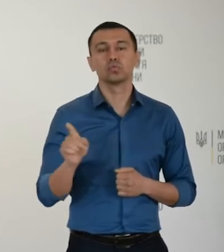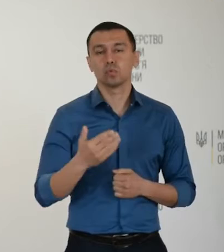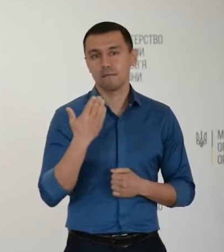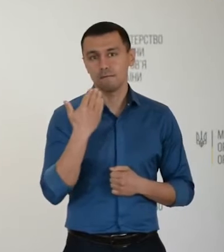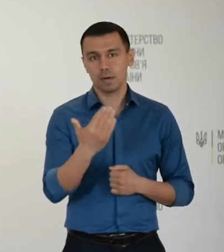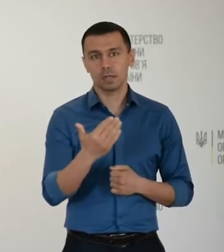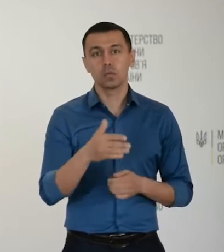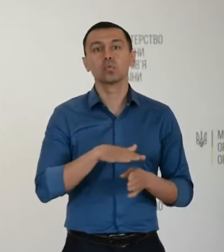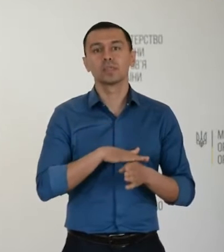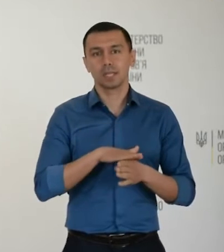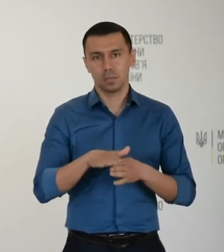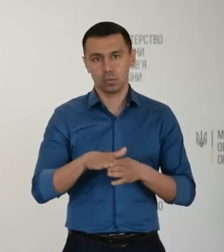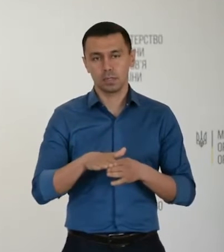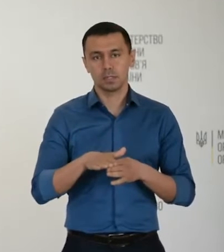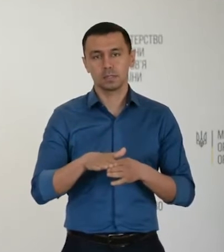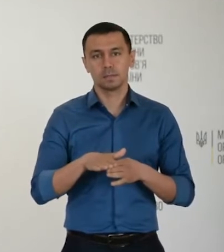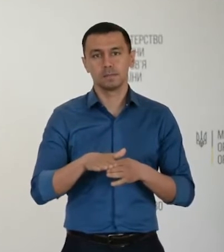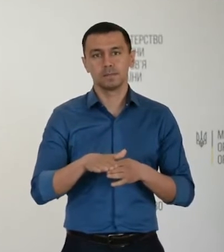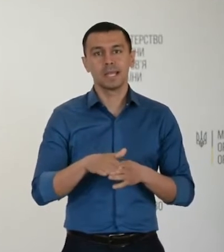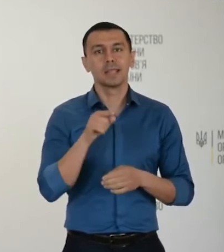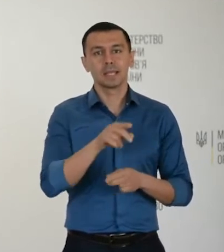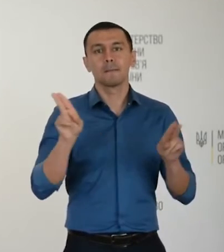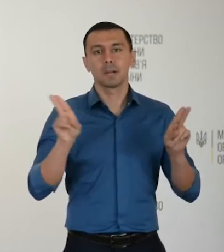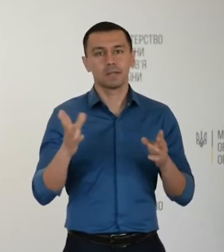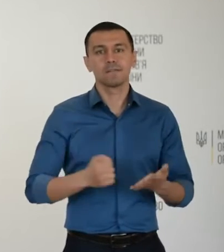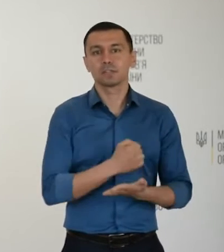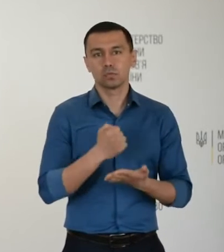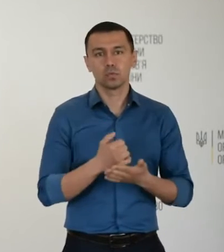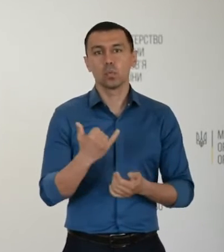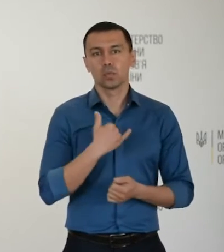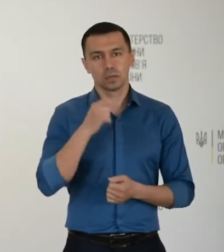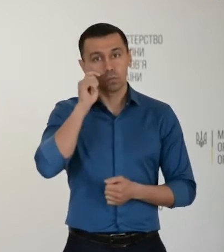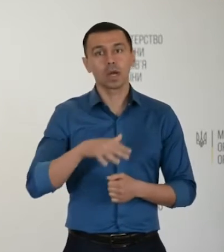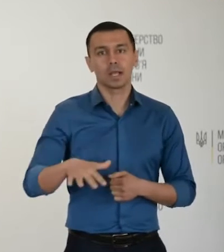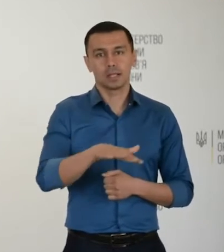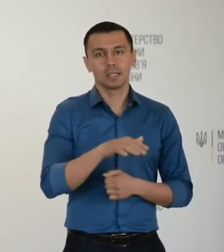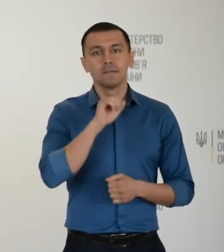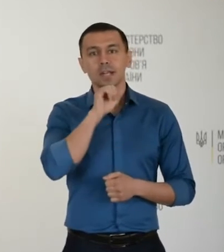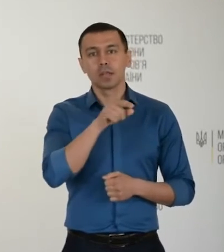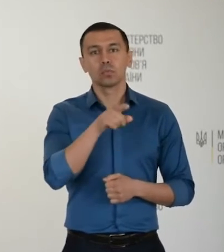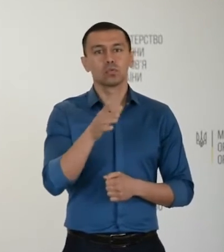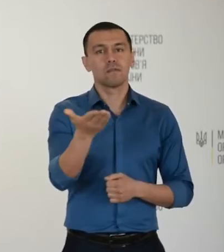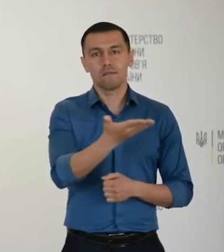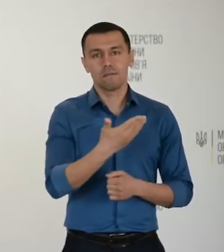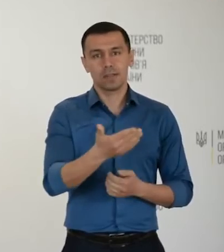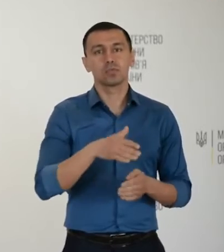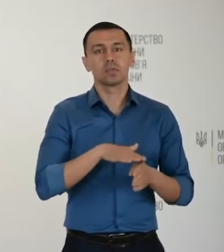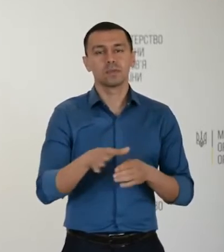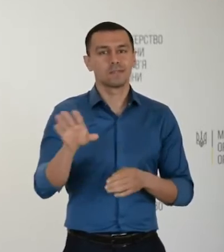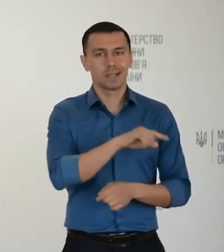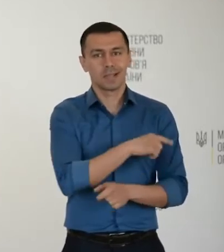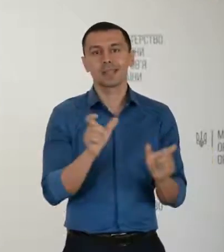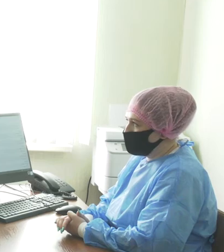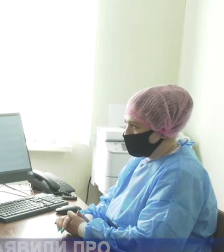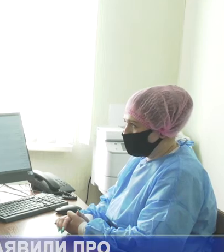ви дотримуєтеся тих правил, які встановлені в нашій країні. Завдяки тому, що ви дотримуєтесь всіх